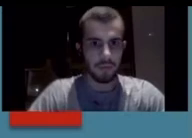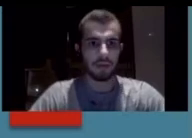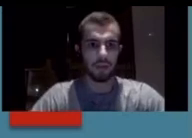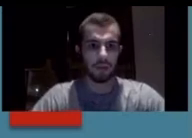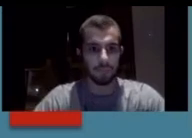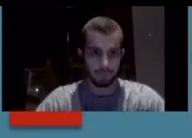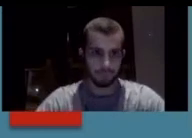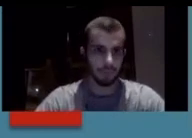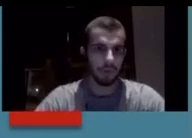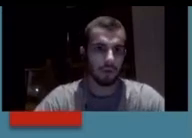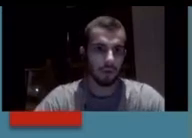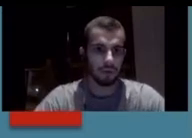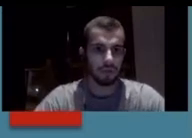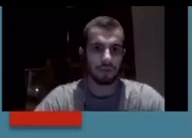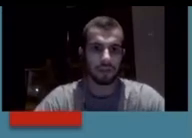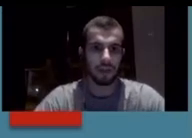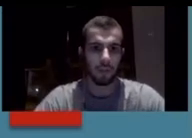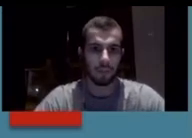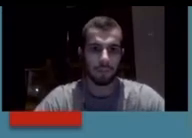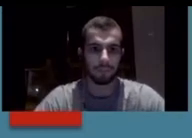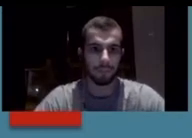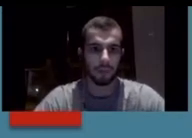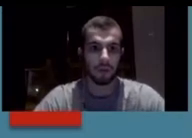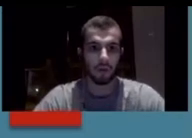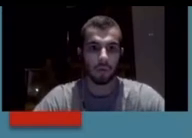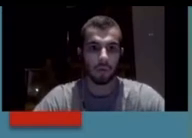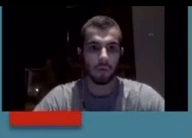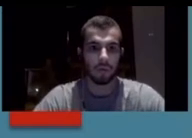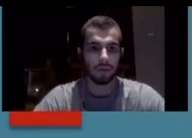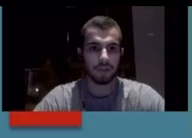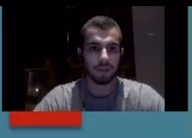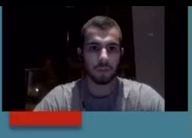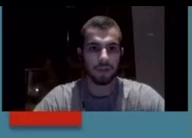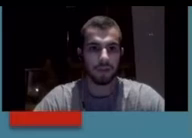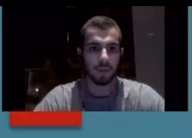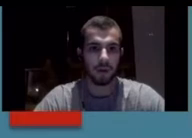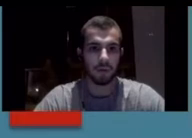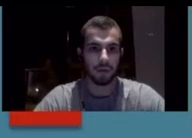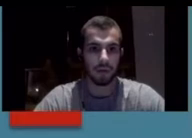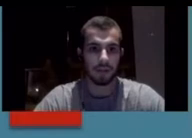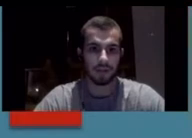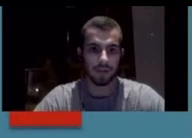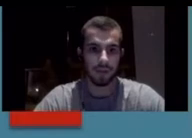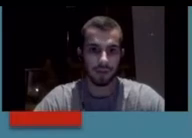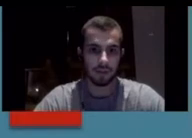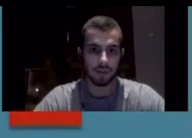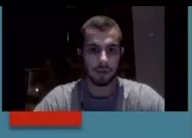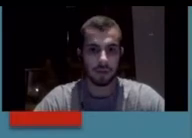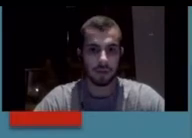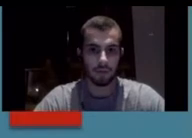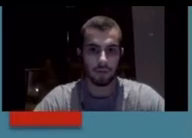Objetivos do artigo. Objetivo geral. O objetivo principal dessa